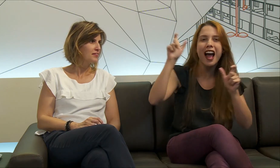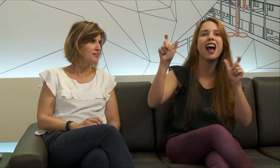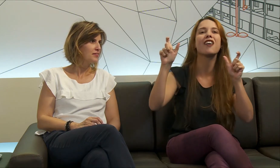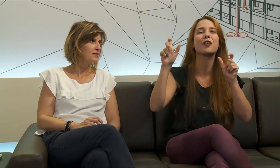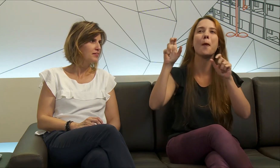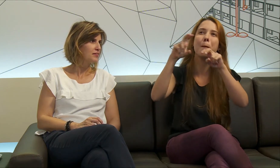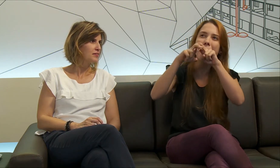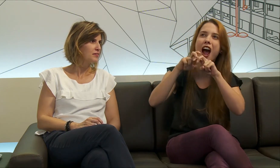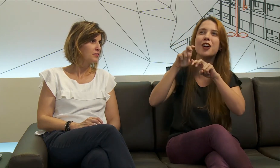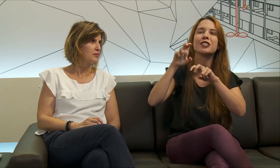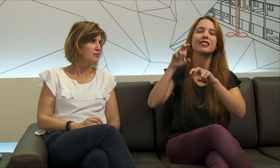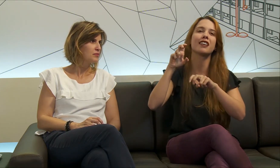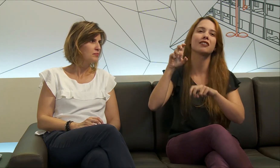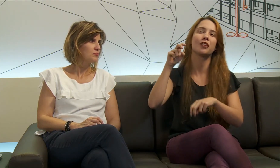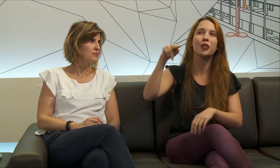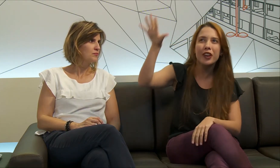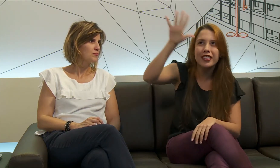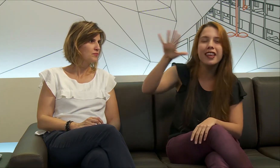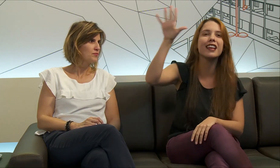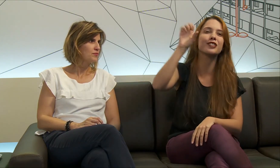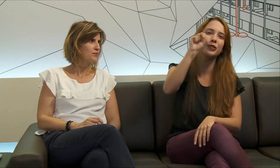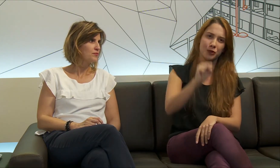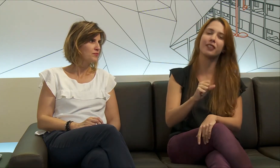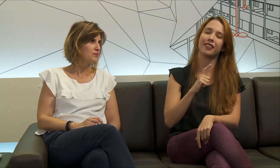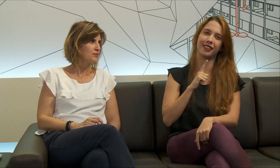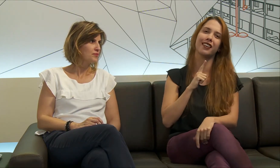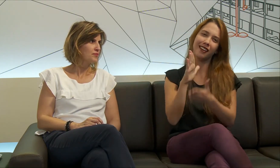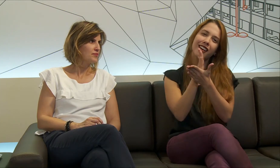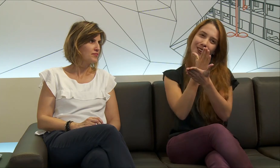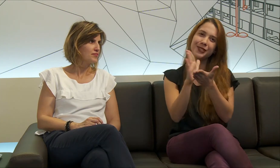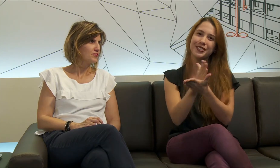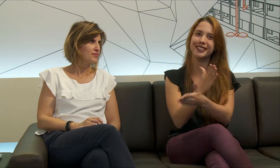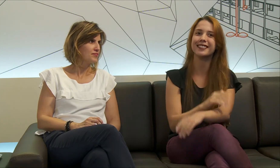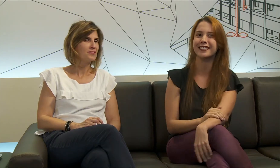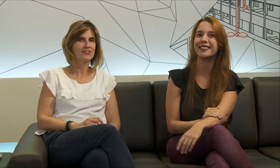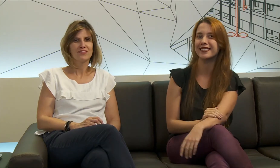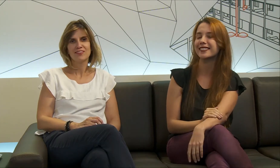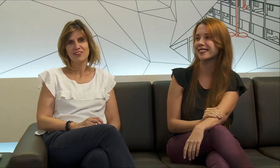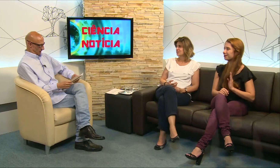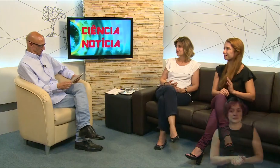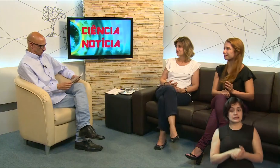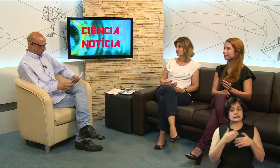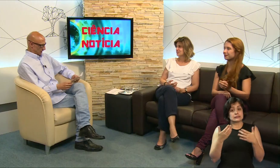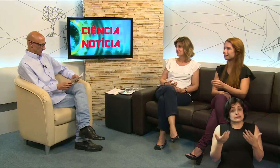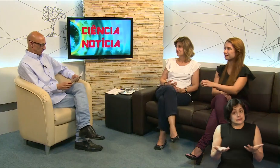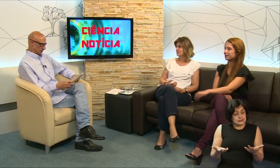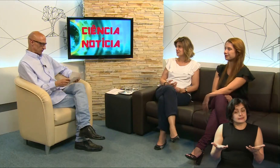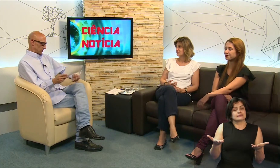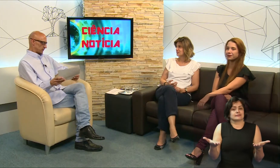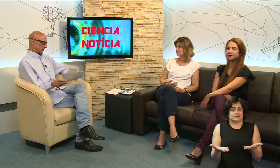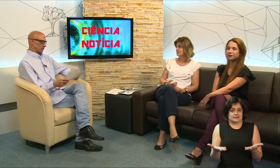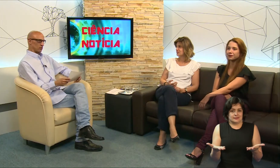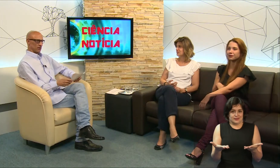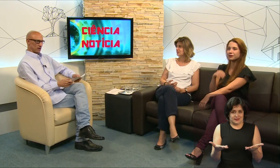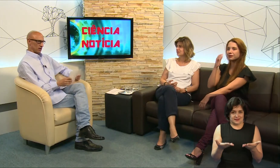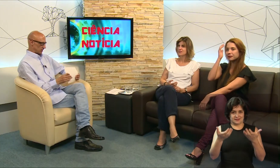sotaque, essa maneira, né, esse jeito de ser de cada região, também aparece em língua de sinais, sim. Bom, então, entrando agora neste